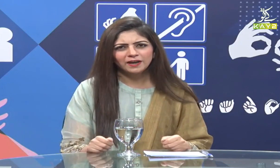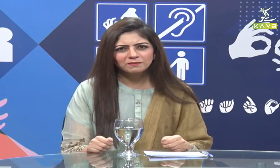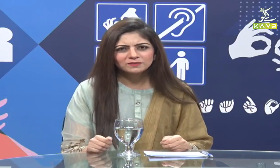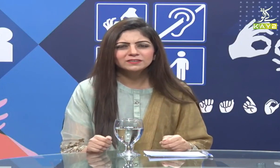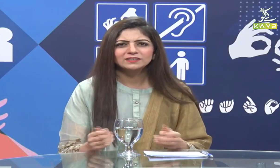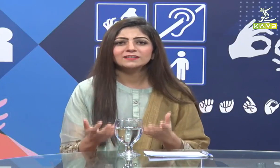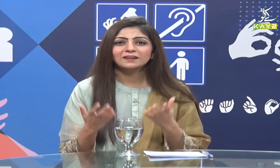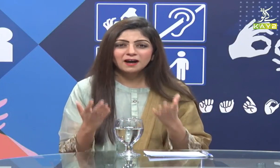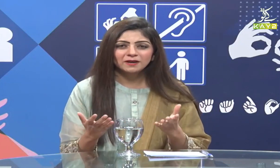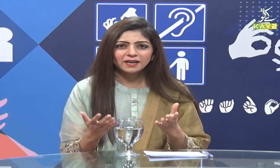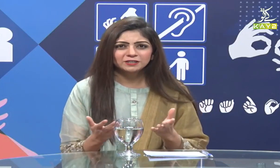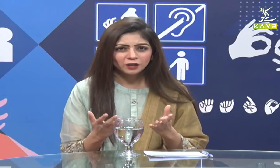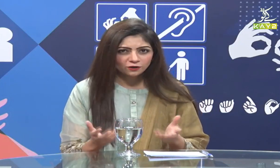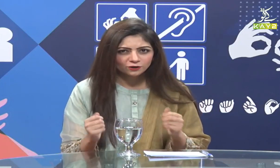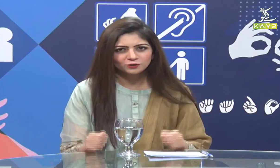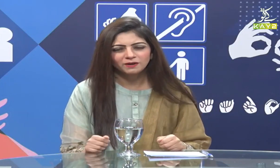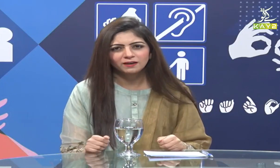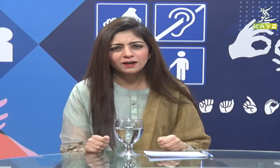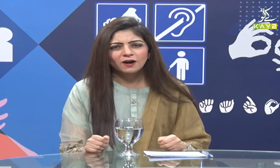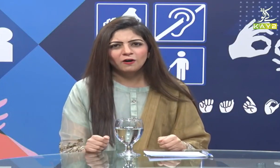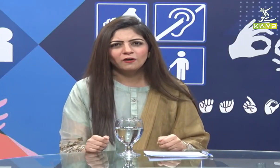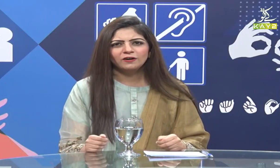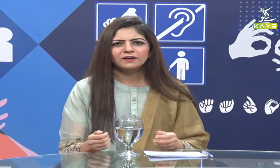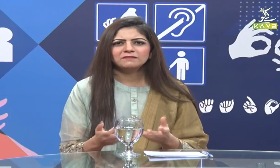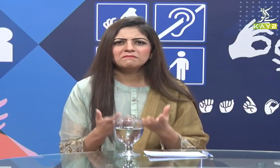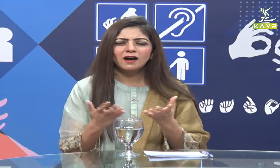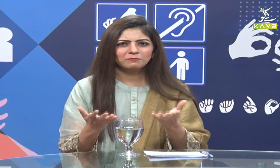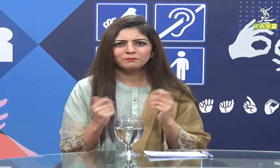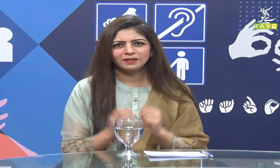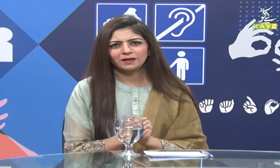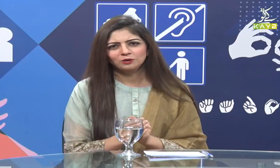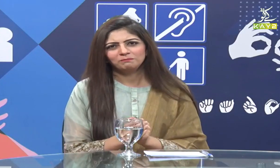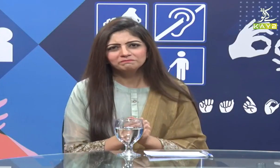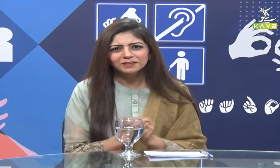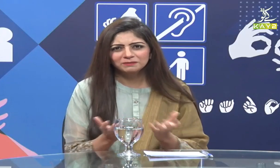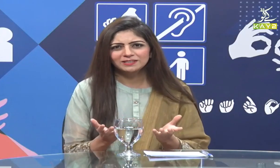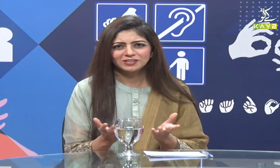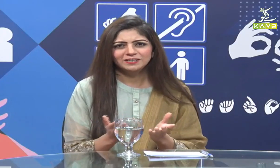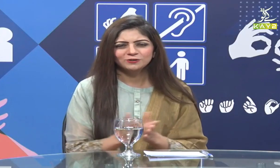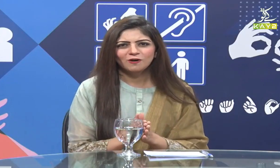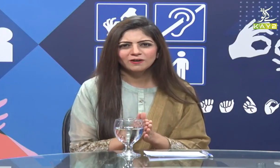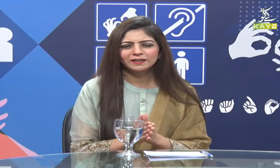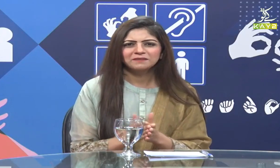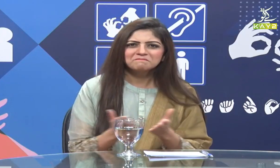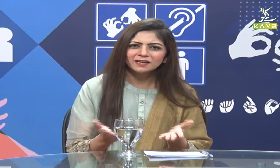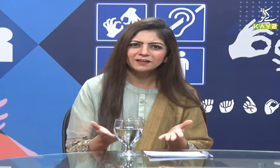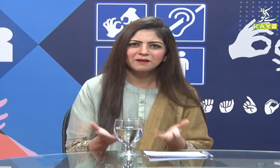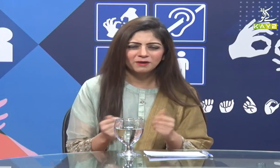प्रोग्राम जिसका नाम है इशारों की ज़ुबान, और आपको मेरा नाम तो अब तक पता चल ही चुका होगा कि मेरा नाम